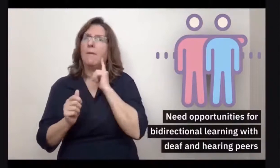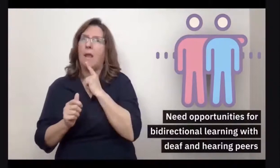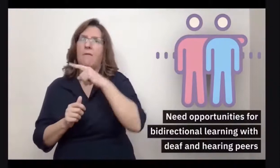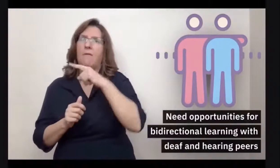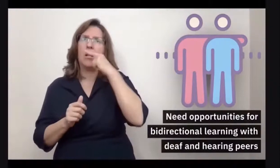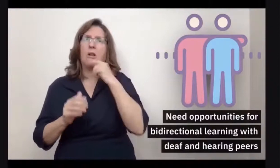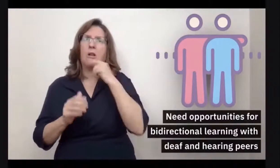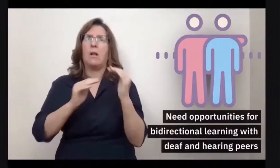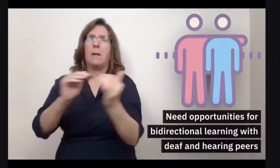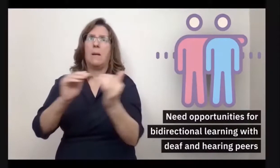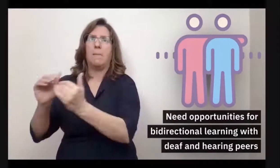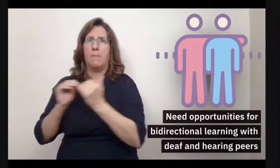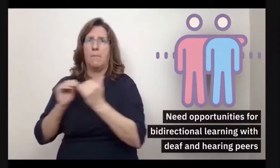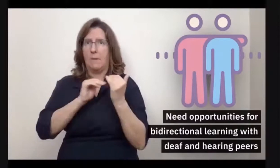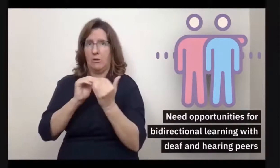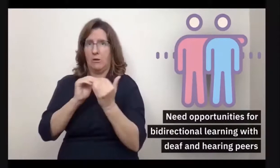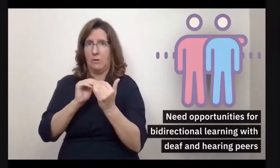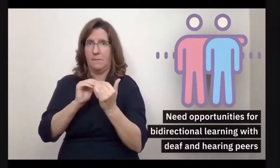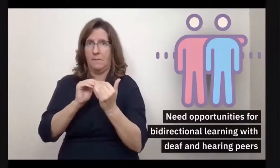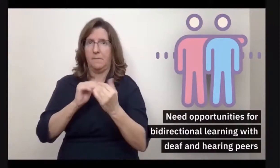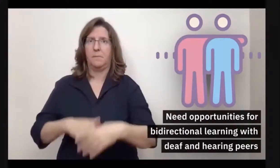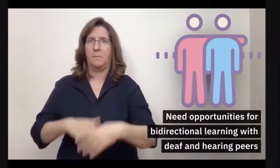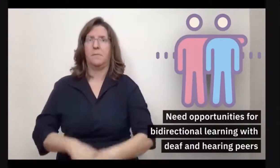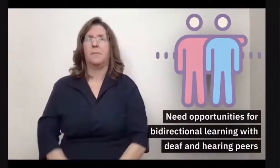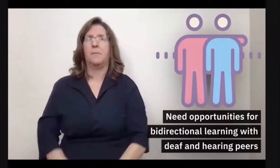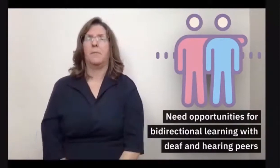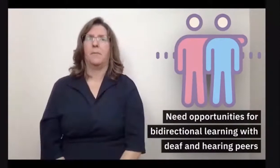Para resumir las definiciones de los tres niveles de accesibilidad,